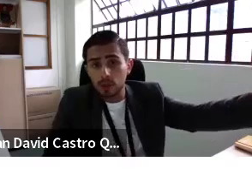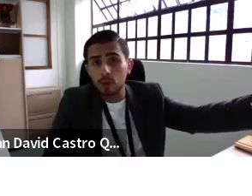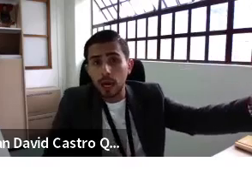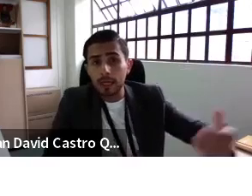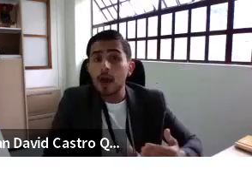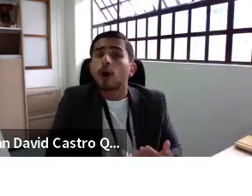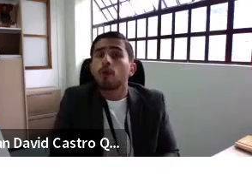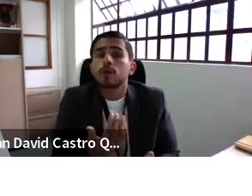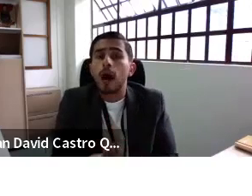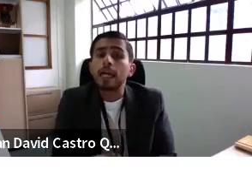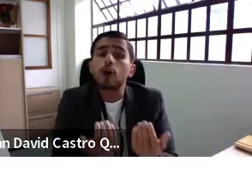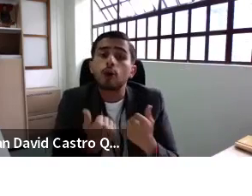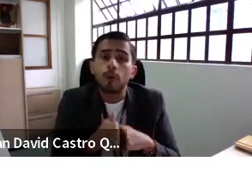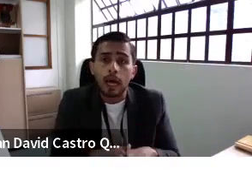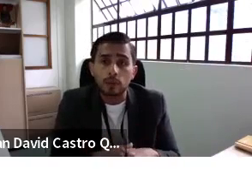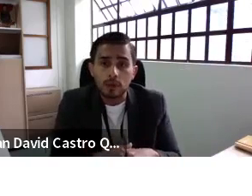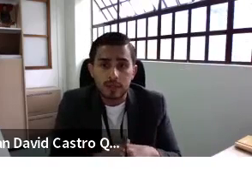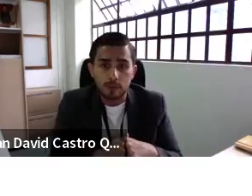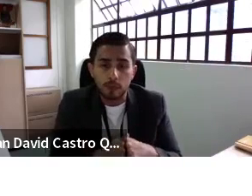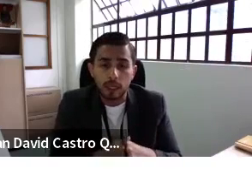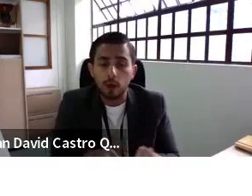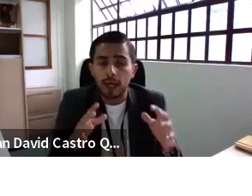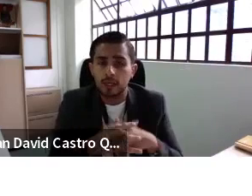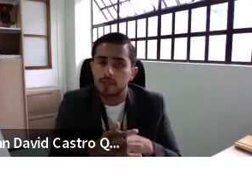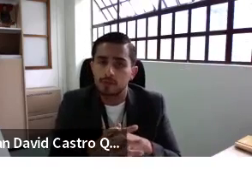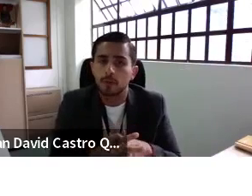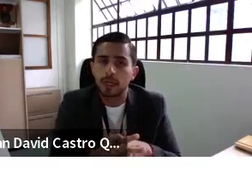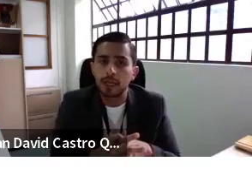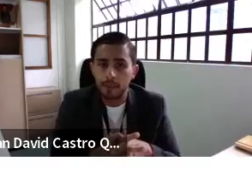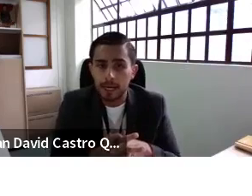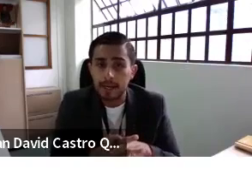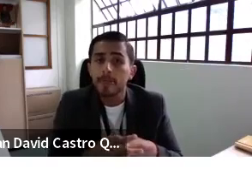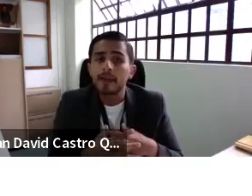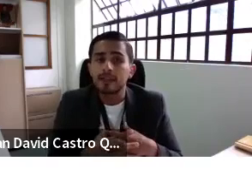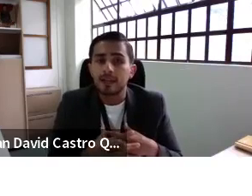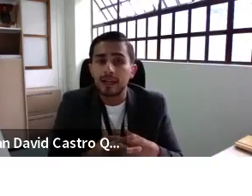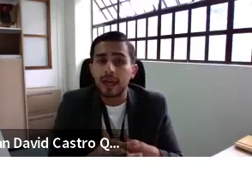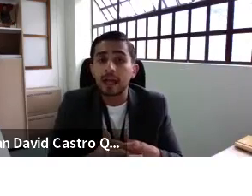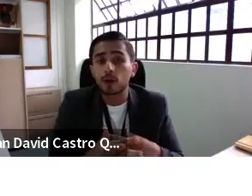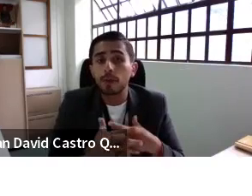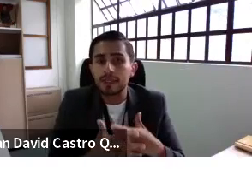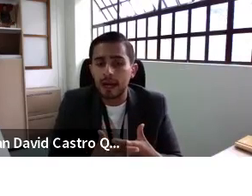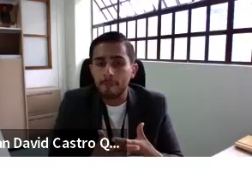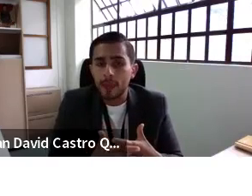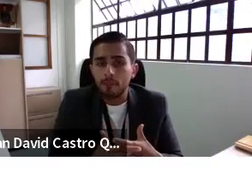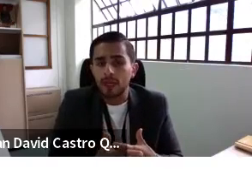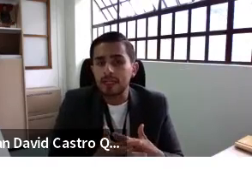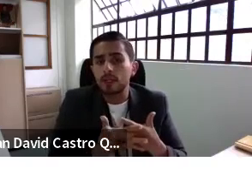otros lugares como se va incorporando a nuestras propias lógicas a nuestras propias dinámicas sin tener que atropellar porque si lo